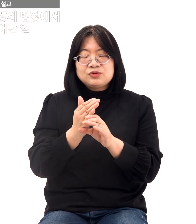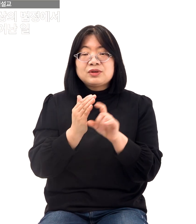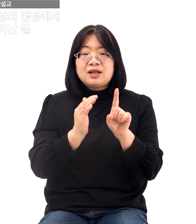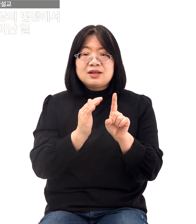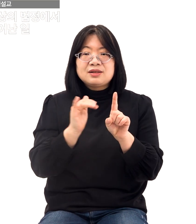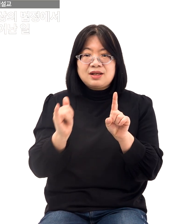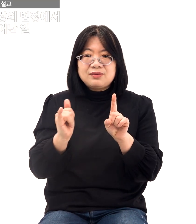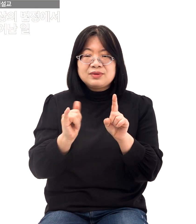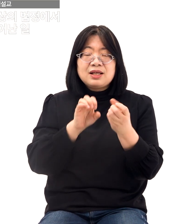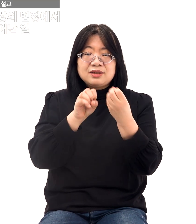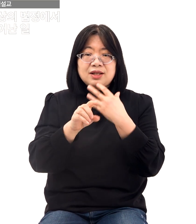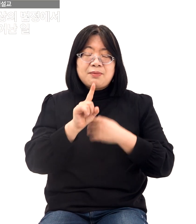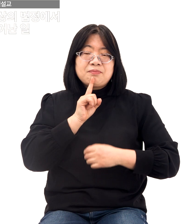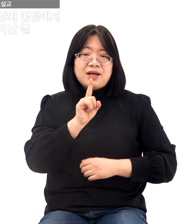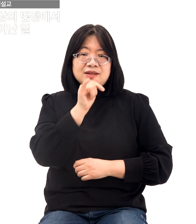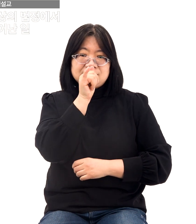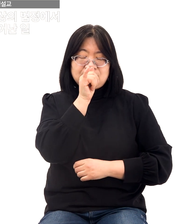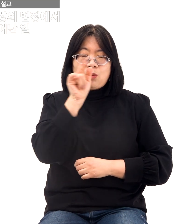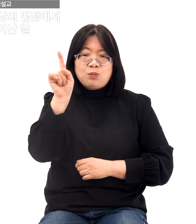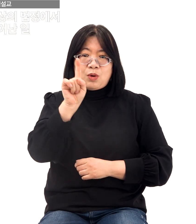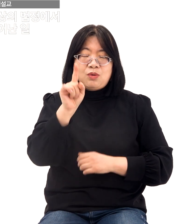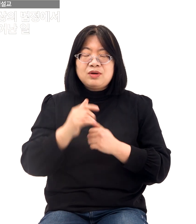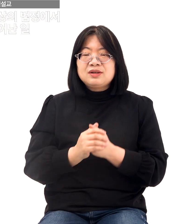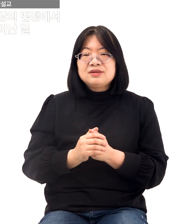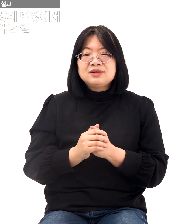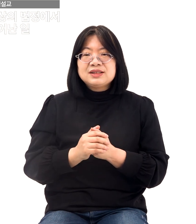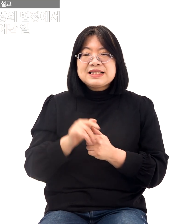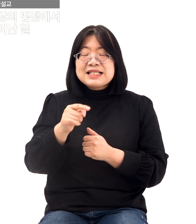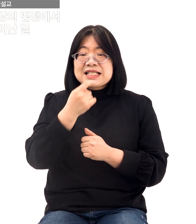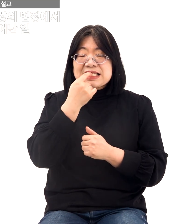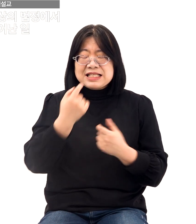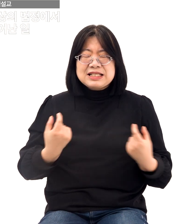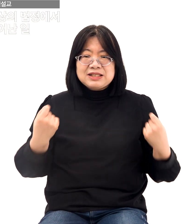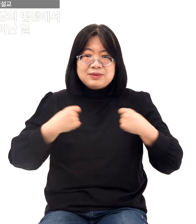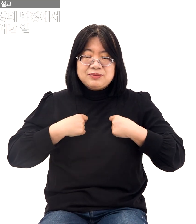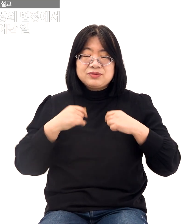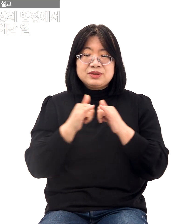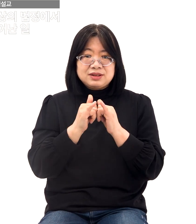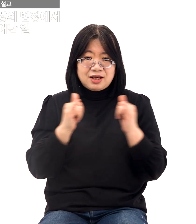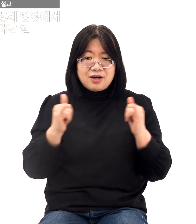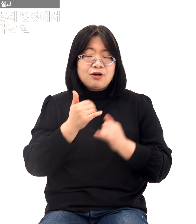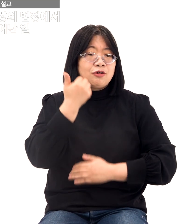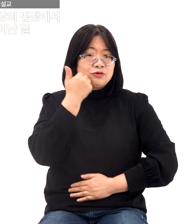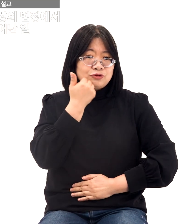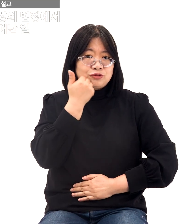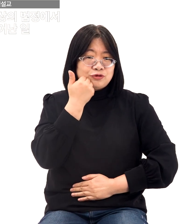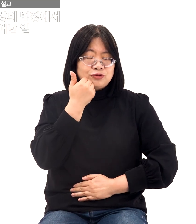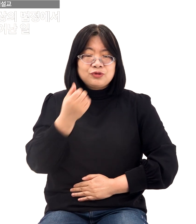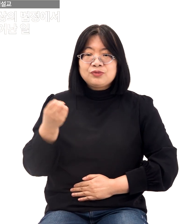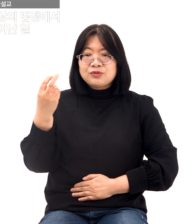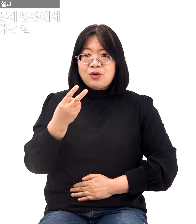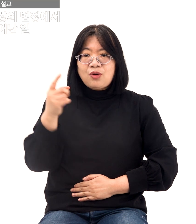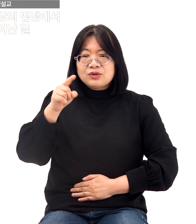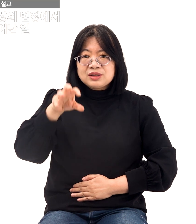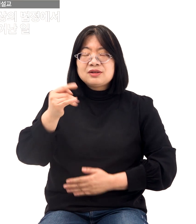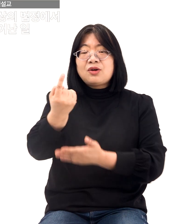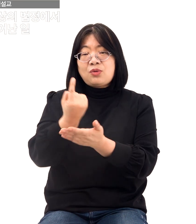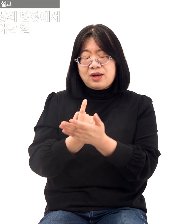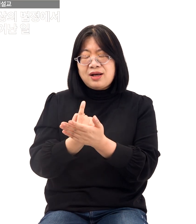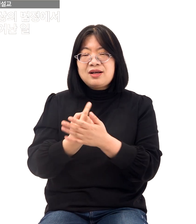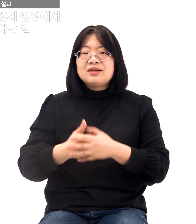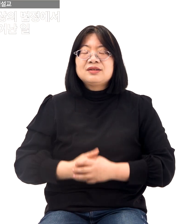하나가 응답하여 나에게 이르되 이 흰옷 입은 자들이 누구며 또 어디서